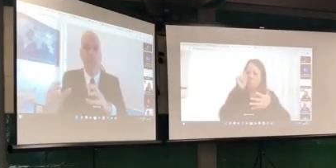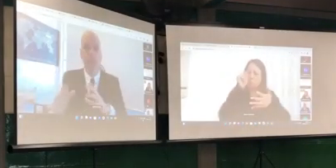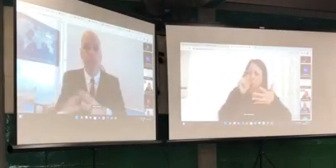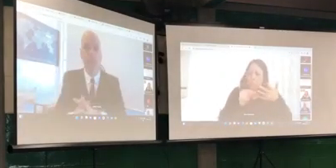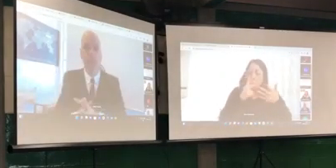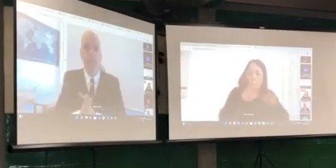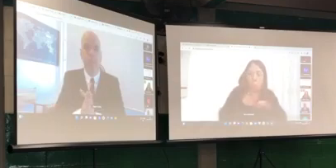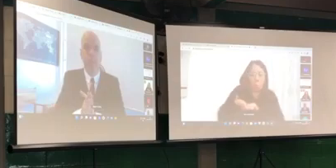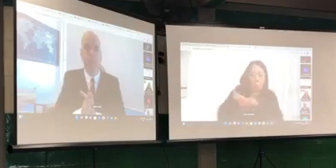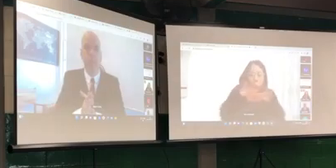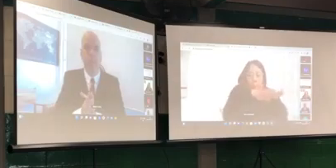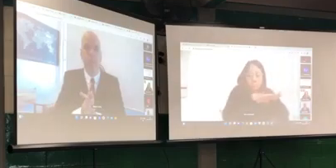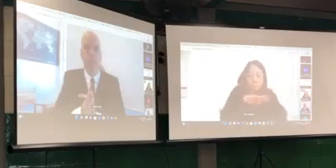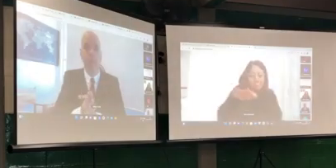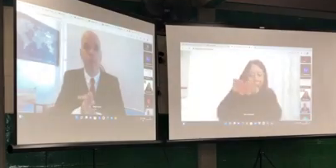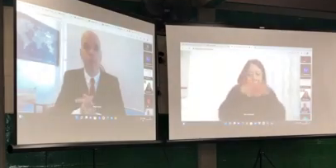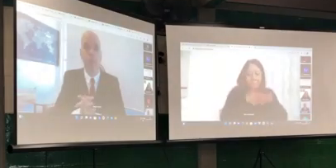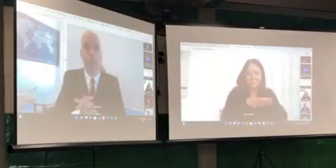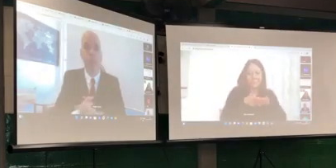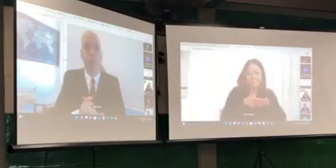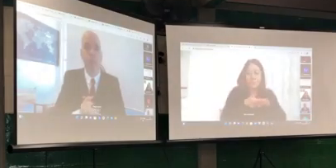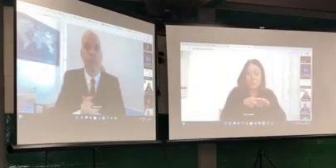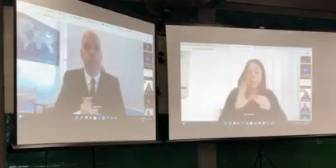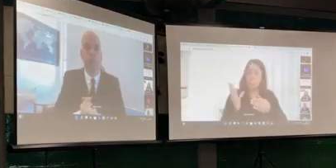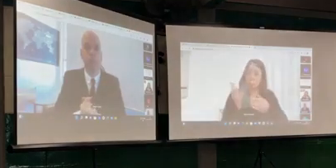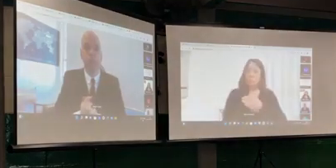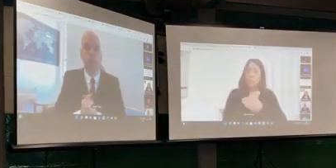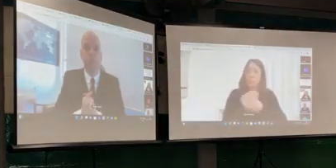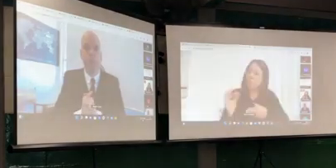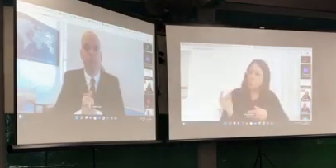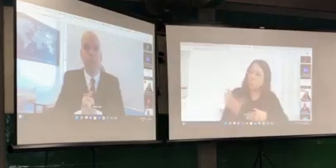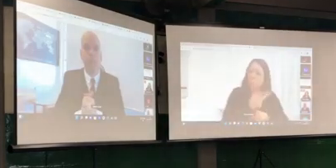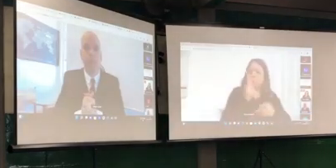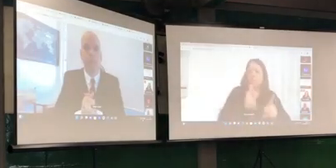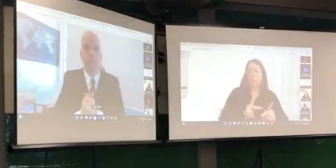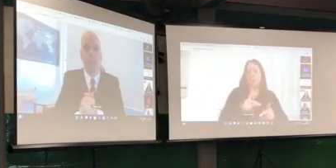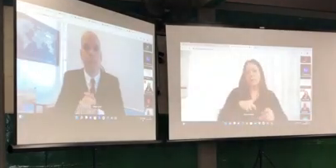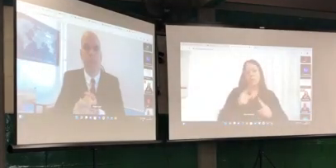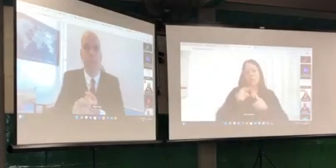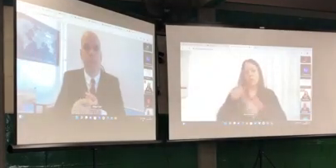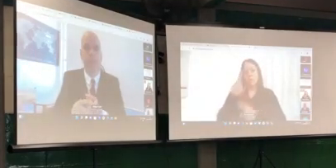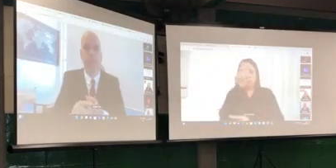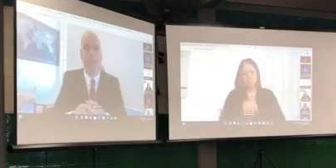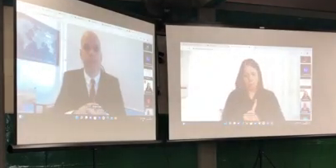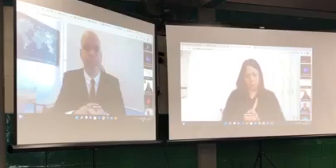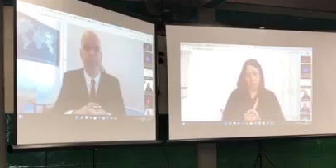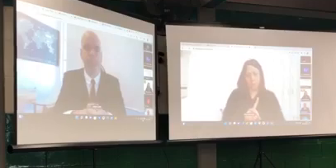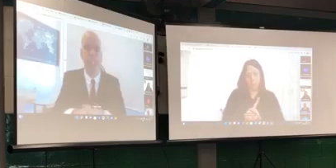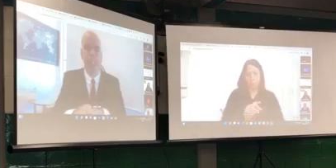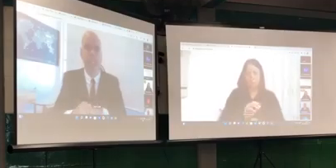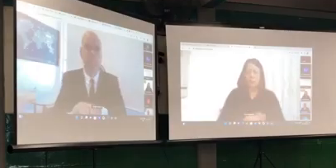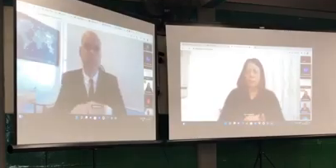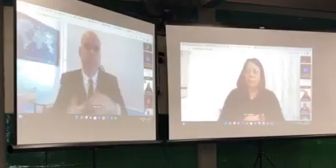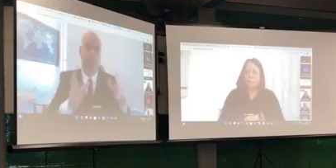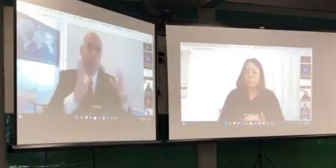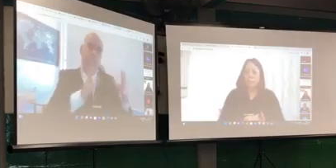igualdade, né, e inclusão para todas as pessoas com deficiência. Né? Então, de um lado